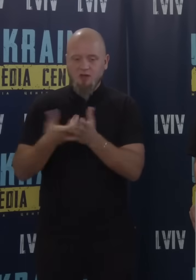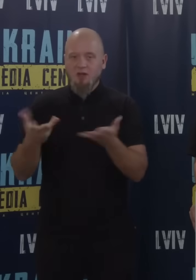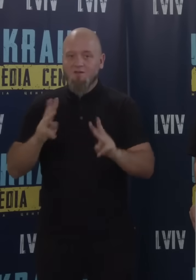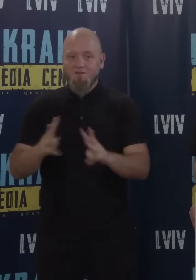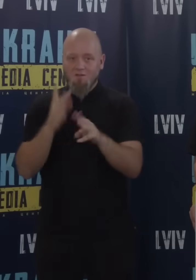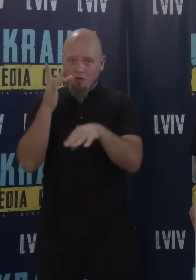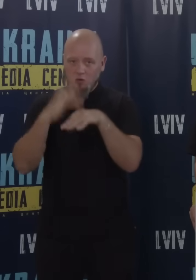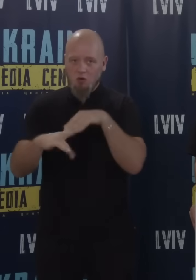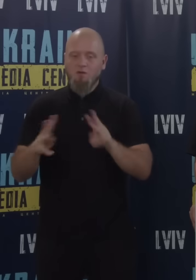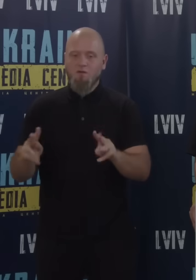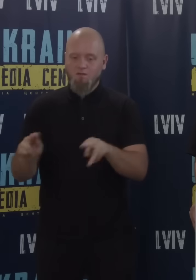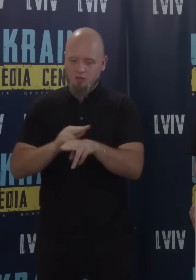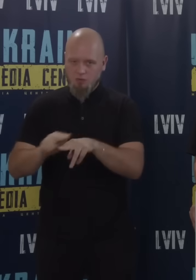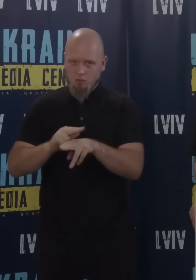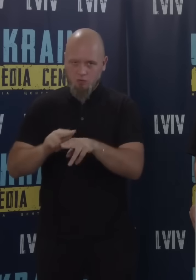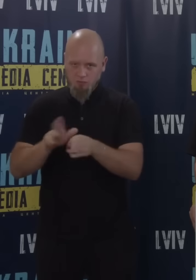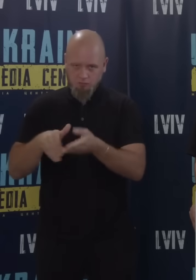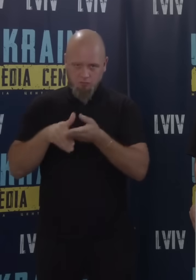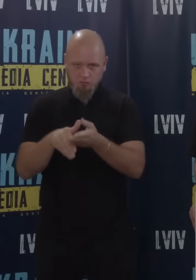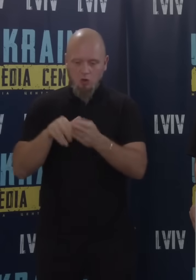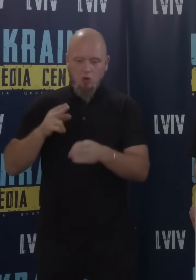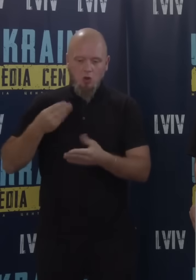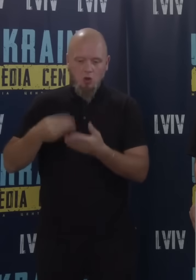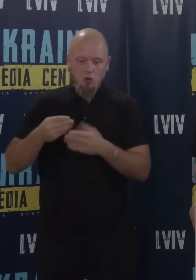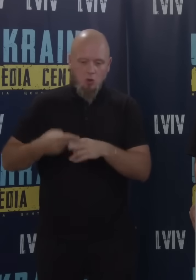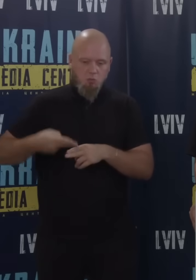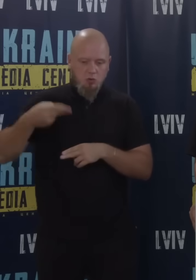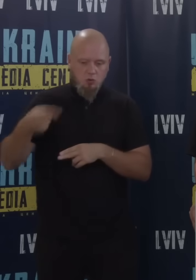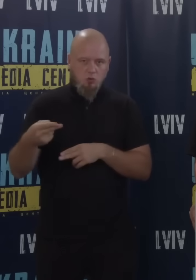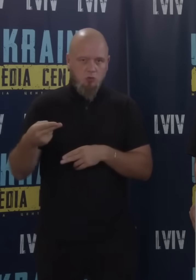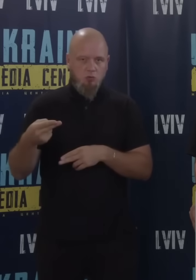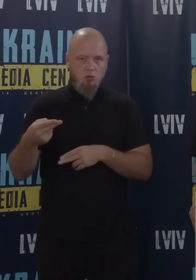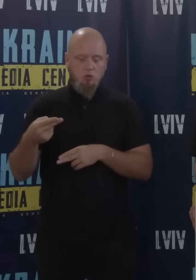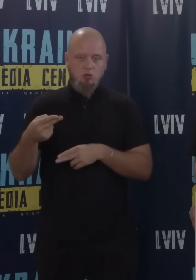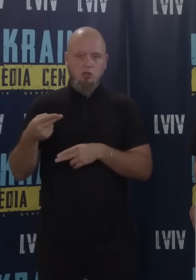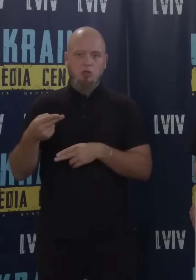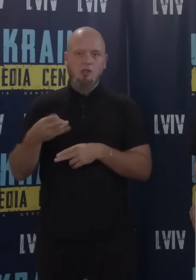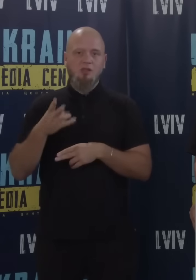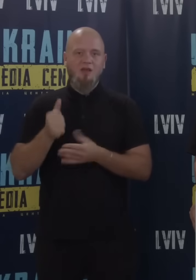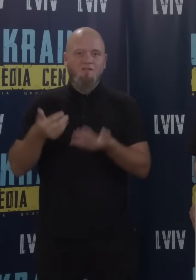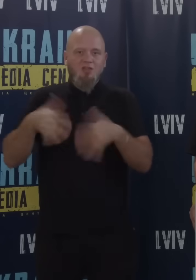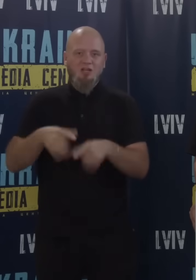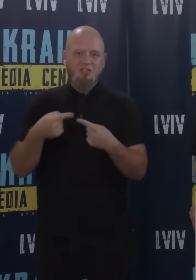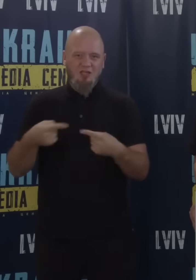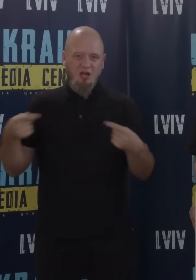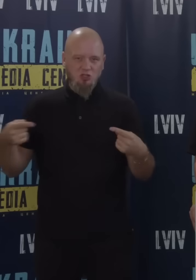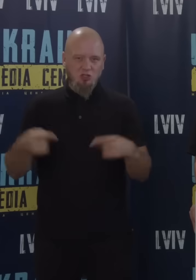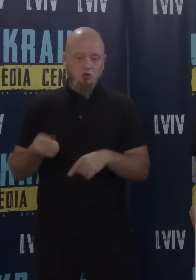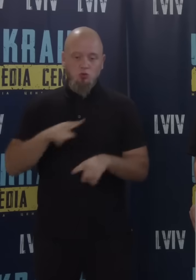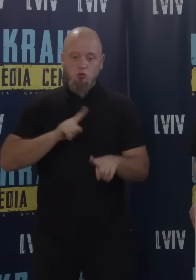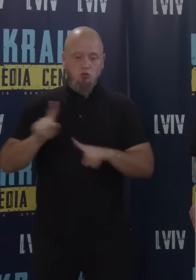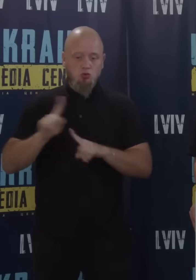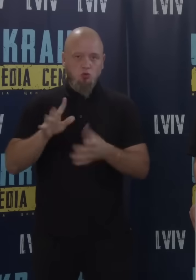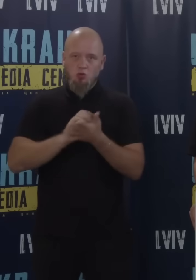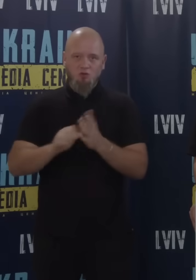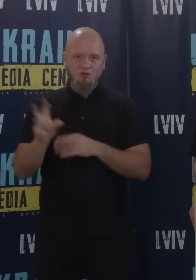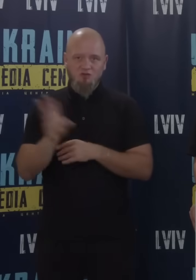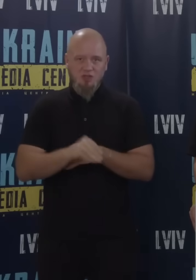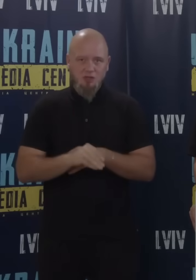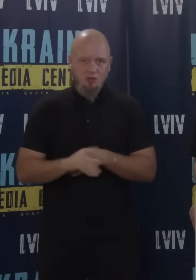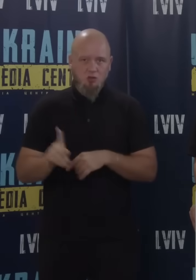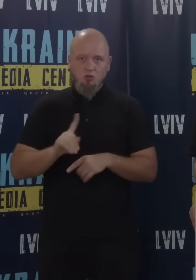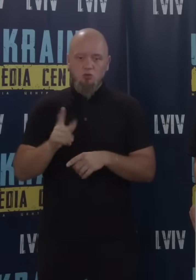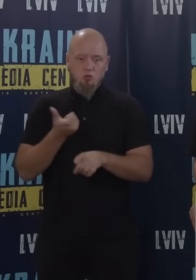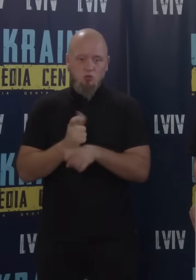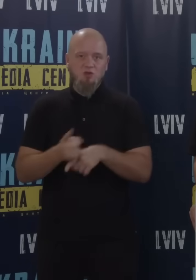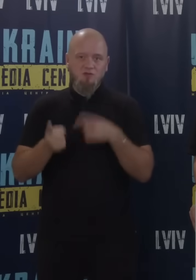які вигоріли, відремонтувати, компенсуємо кошти на втрачені речі, тому що зруйновано все.